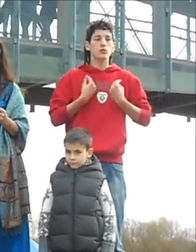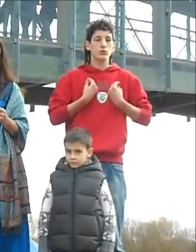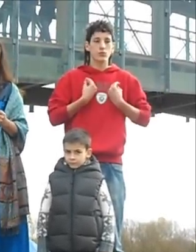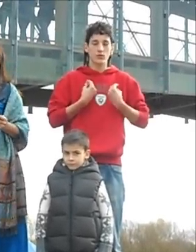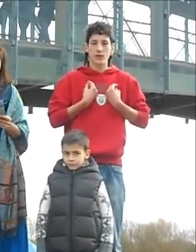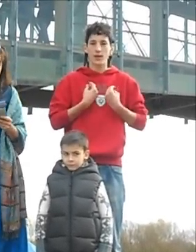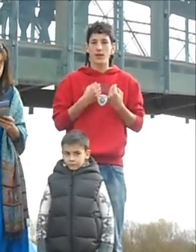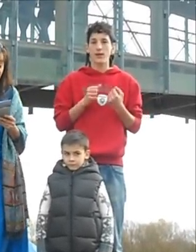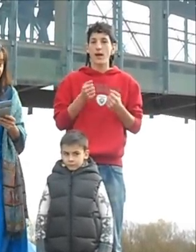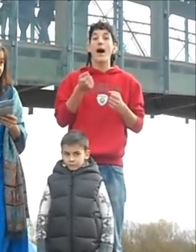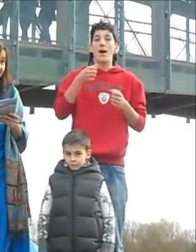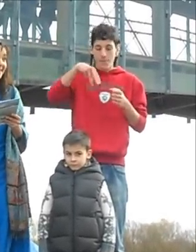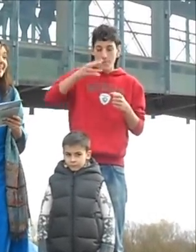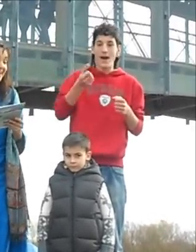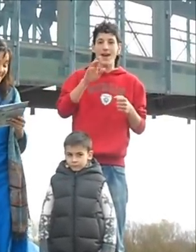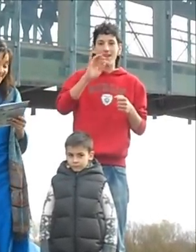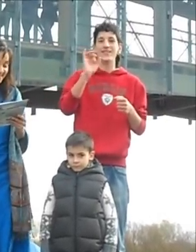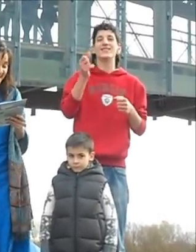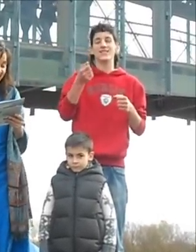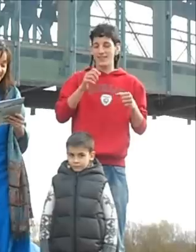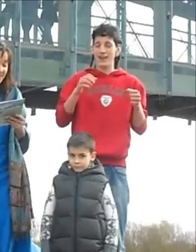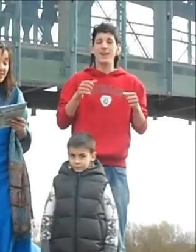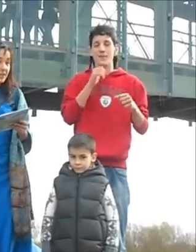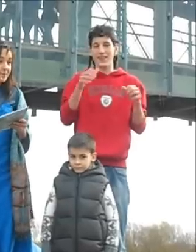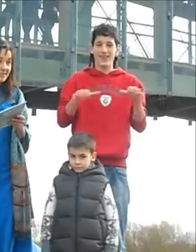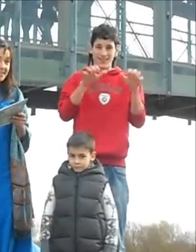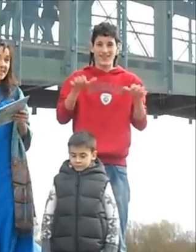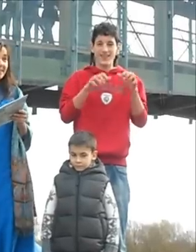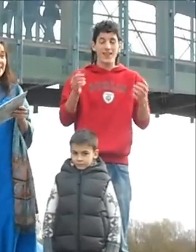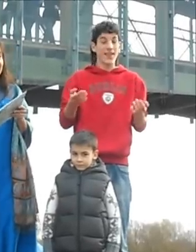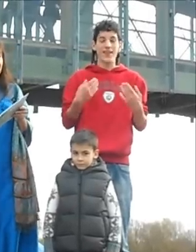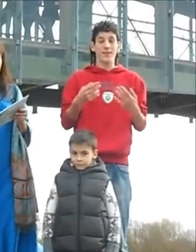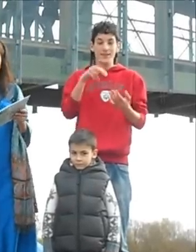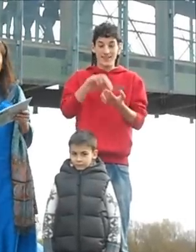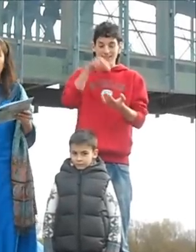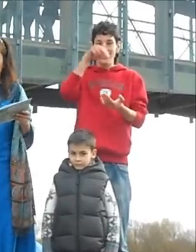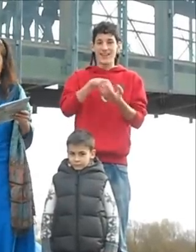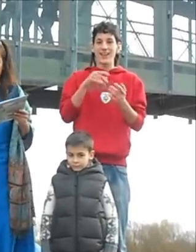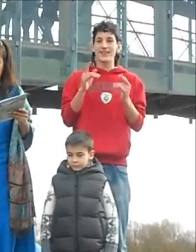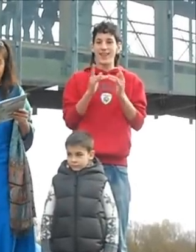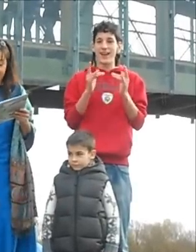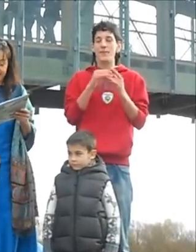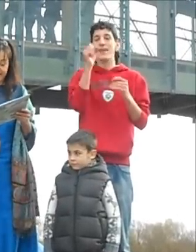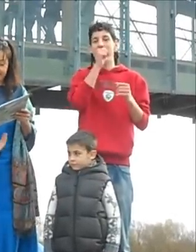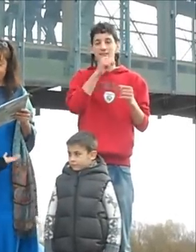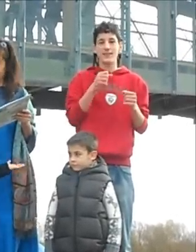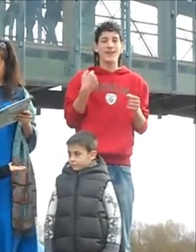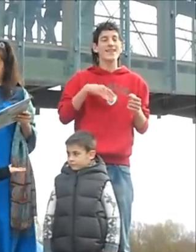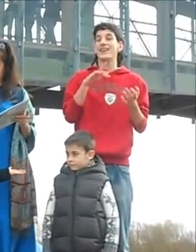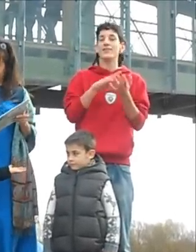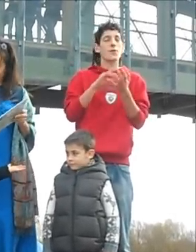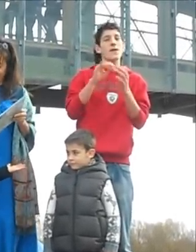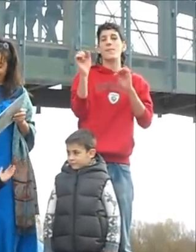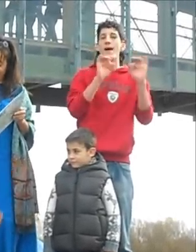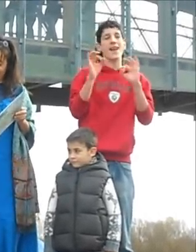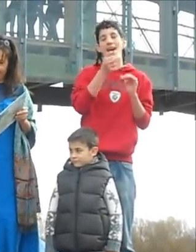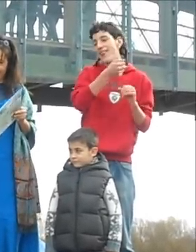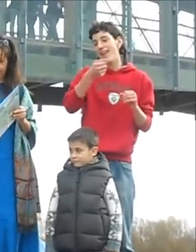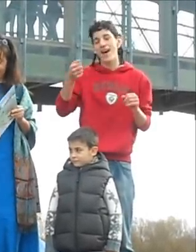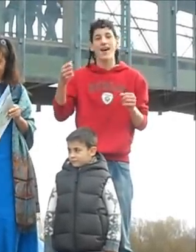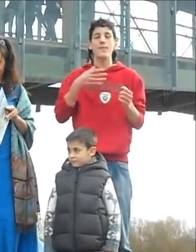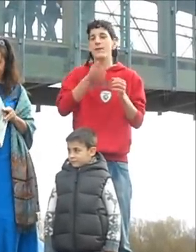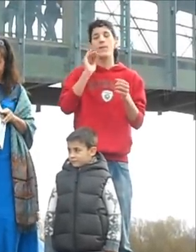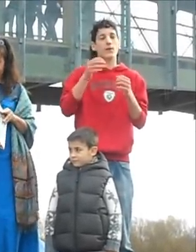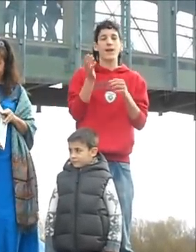asustarla. A Marisa la rana le da la risa. De repente salta de la cama y canta. Ya estoy preparada,